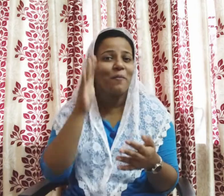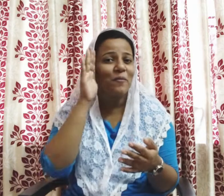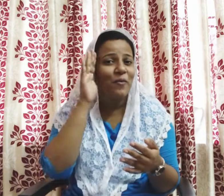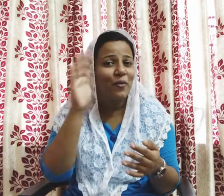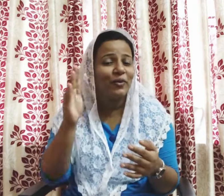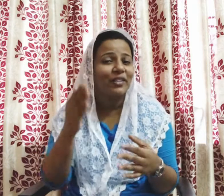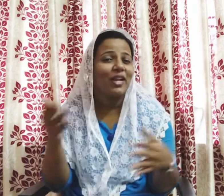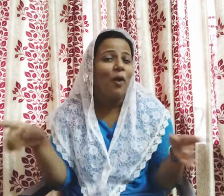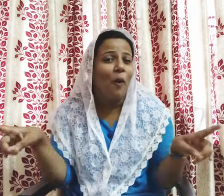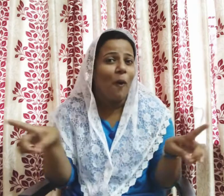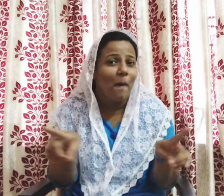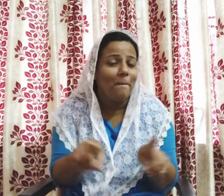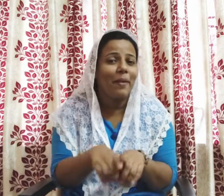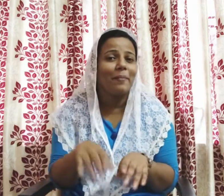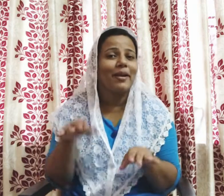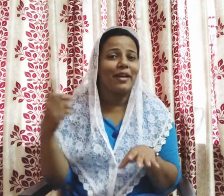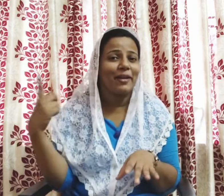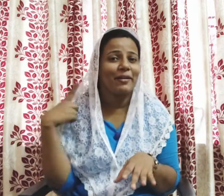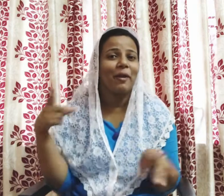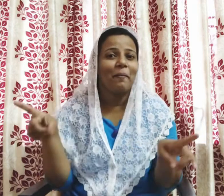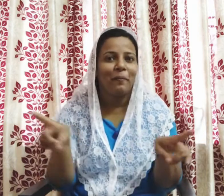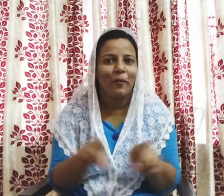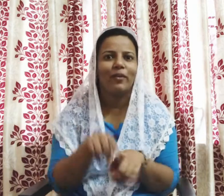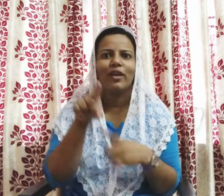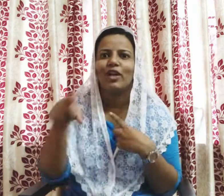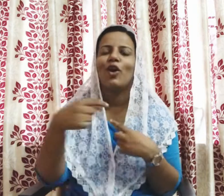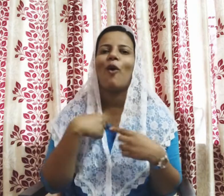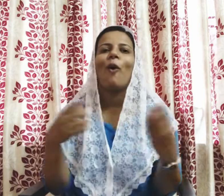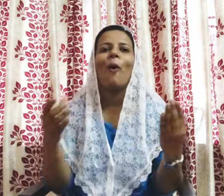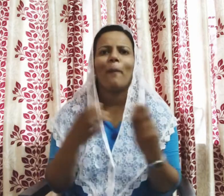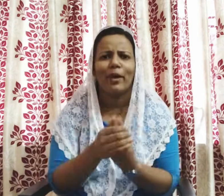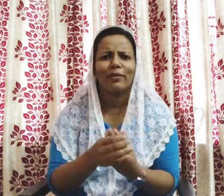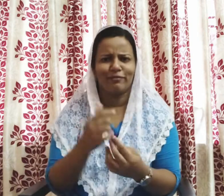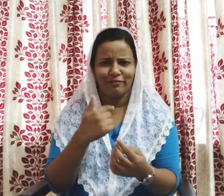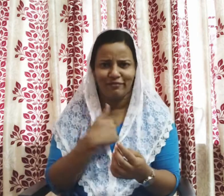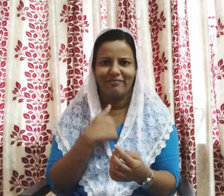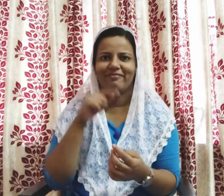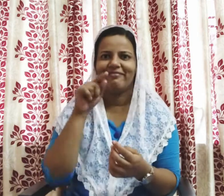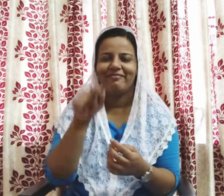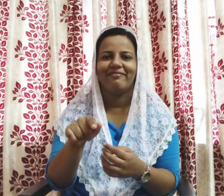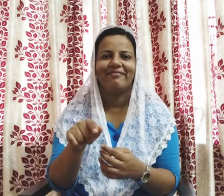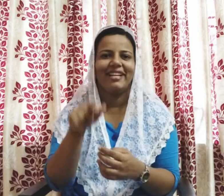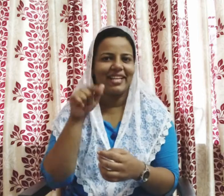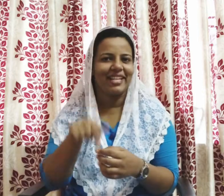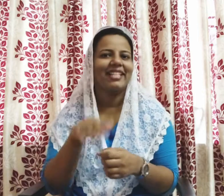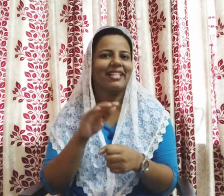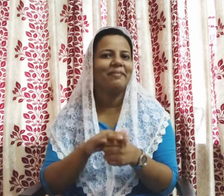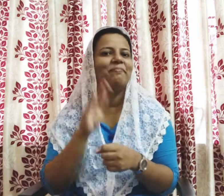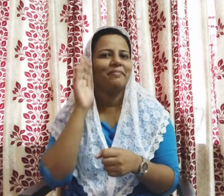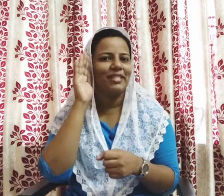കൂടെ ഇരുന്നത് പോലെ സെയിം വേ ഞാൻ നിൻ്റെ കൂടെ ഇരിക്കും. ഇന്ന് പ്രഭാതത്തിൽ എന്നോട് നിങ്ങളോട് അതേ ദൂത പരിശുദ്ധാത്മാവ് പറഞ്ഞതാ,